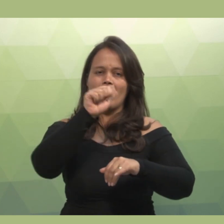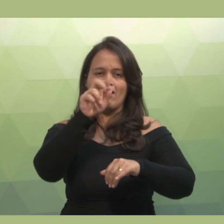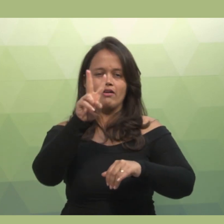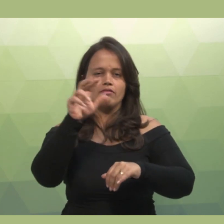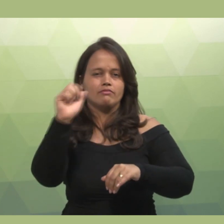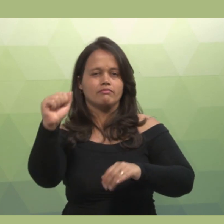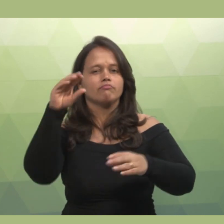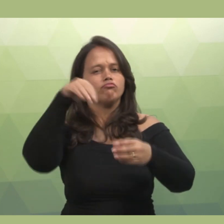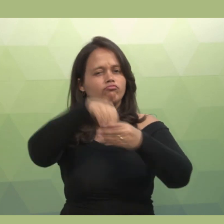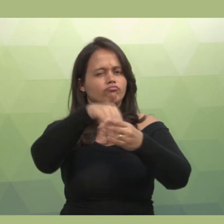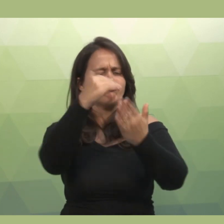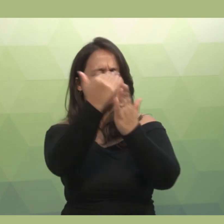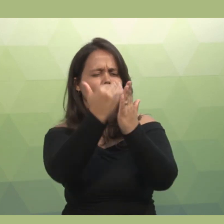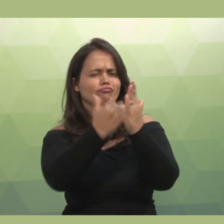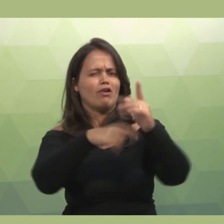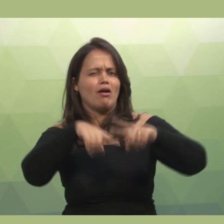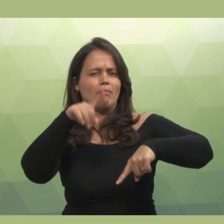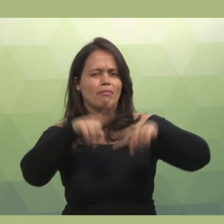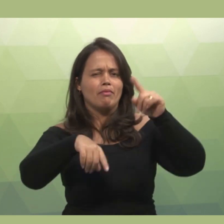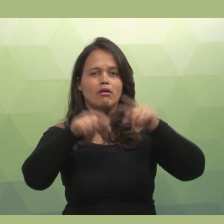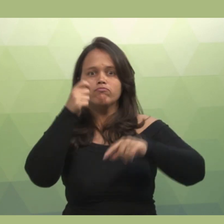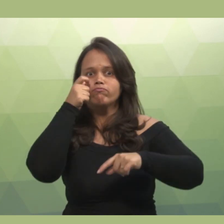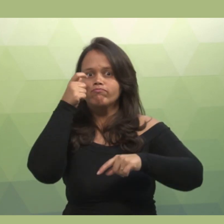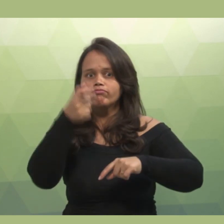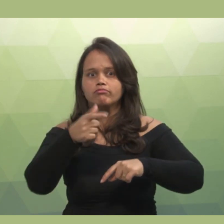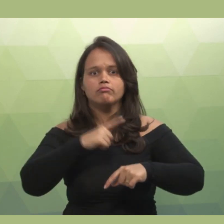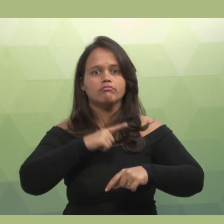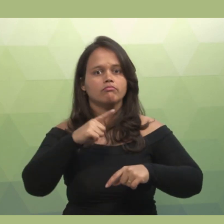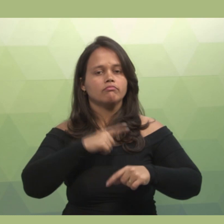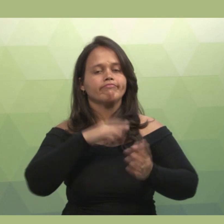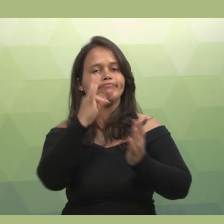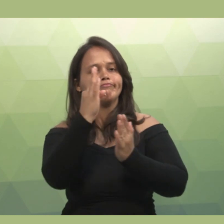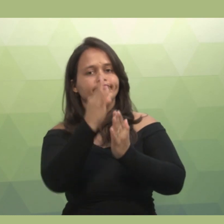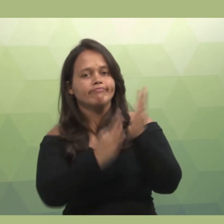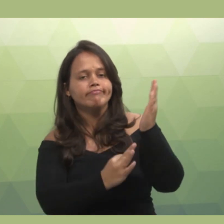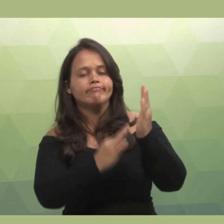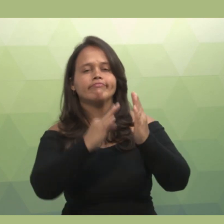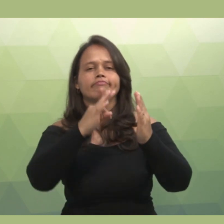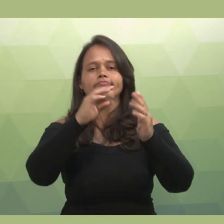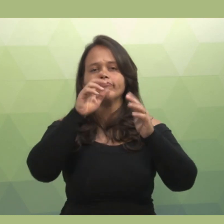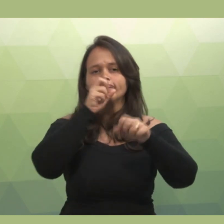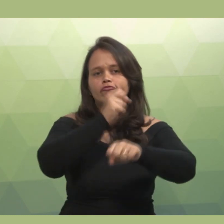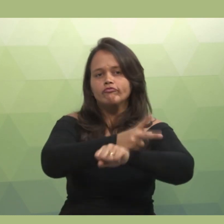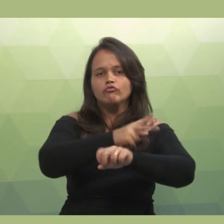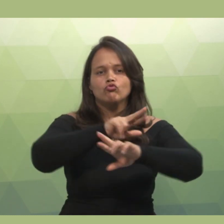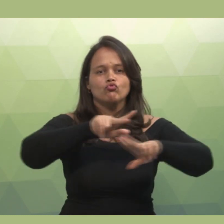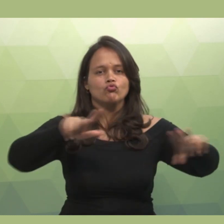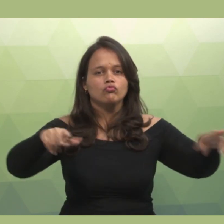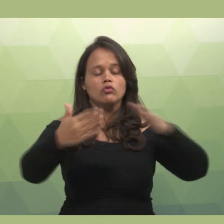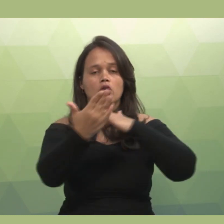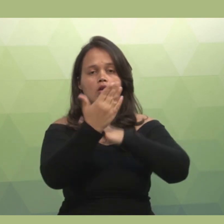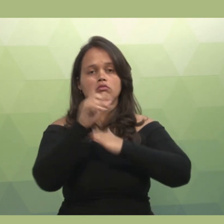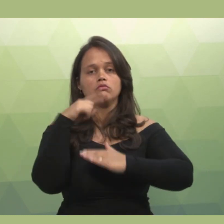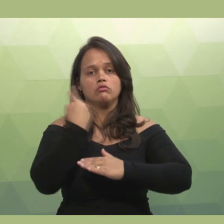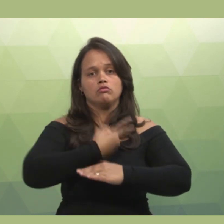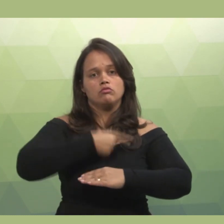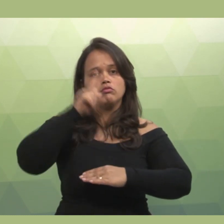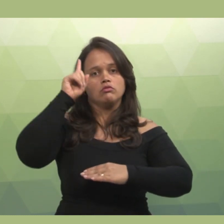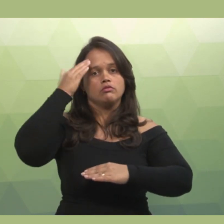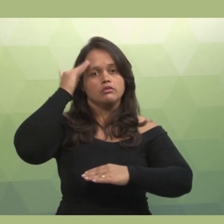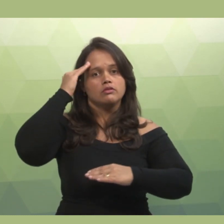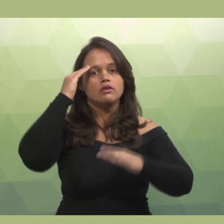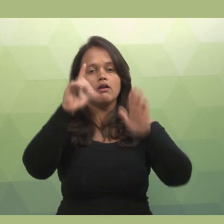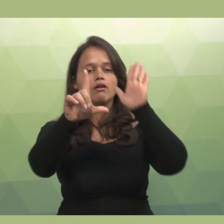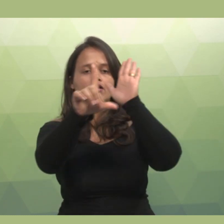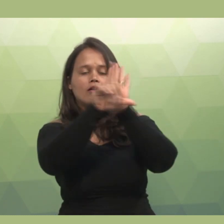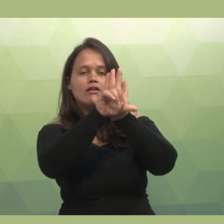tem muito material interessante, textos e vídeos que vão nos ajudar a compreender a legislação e a